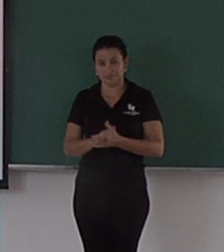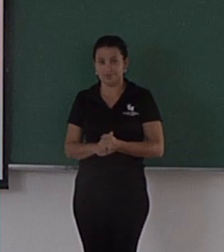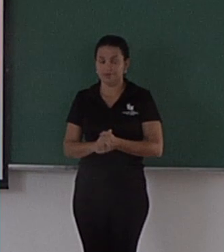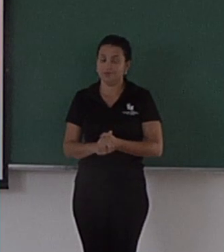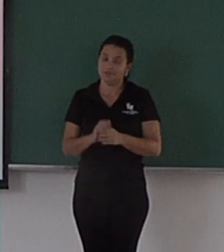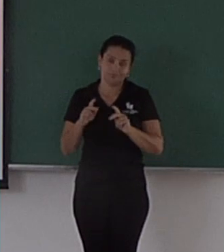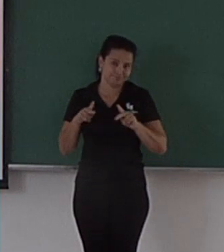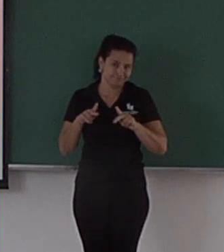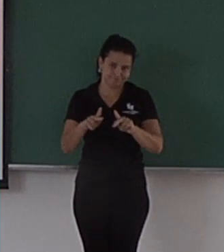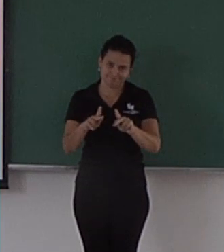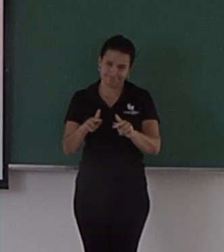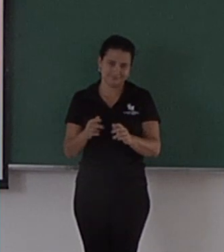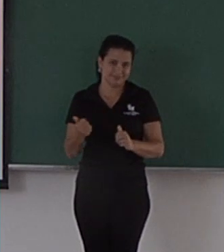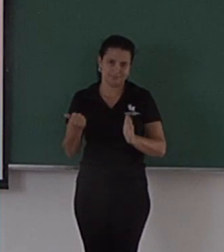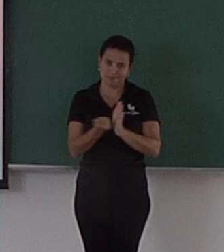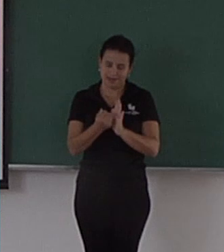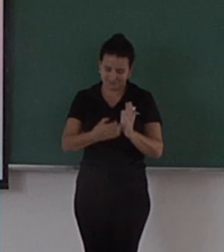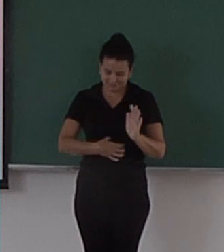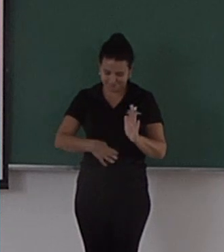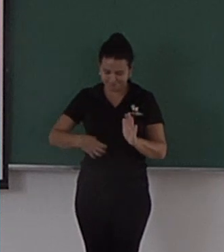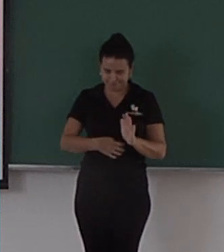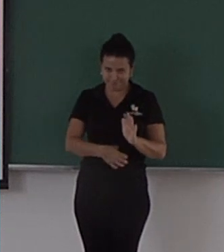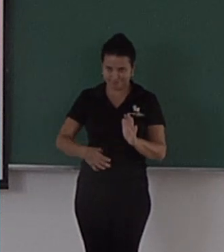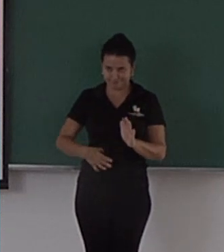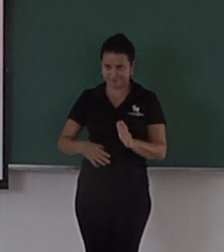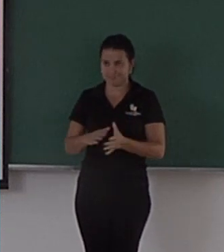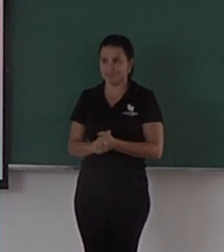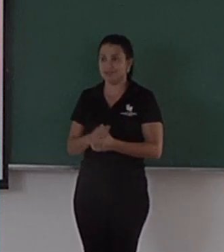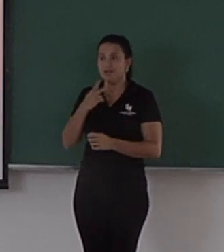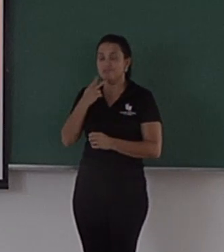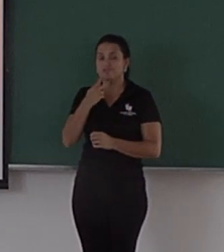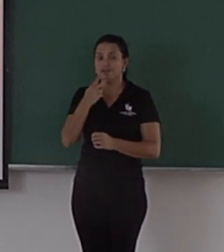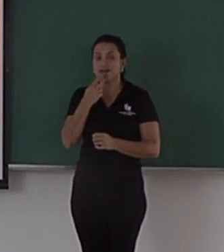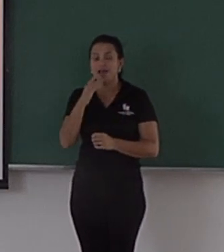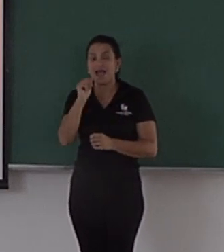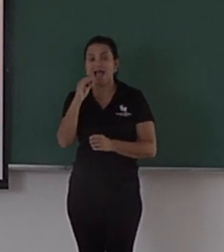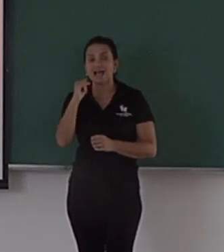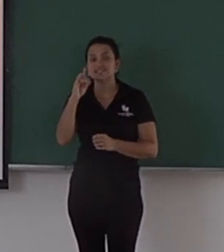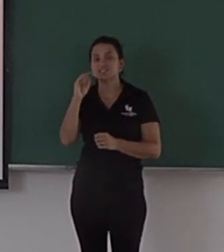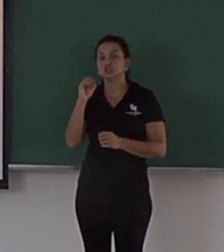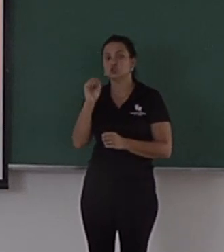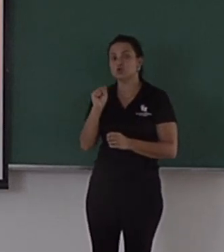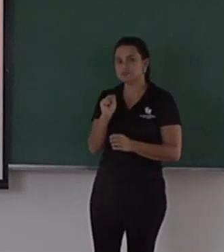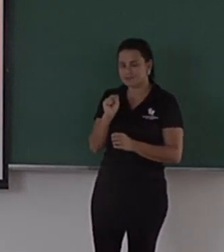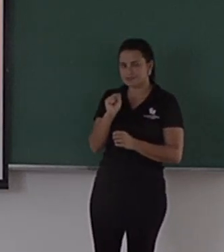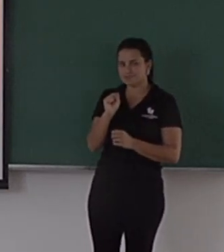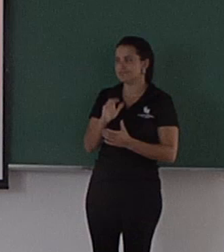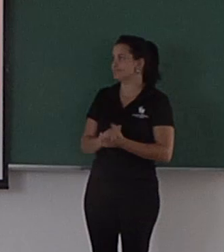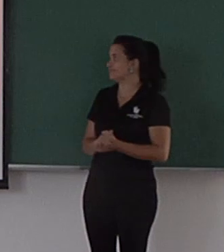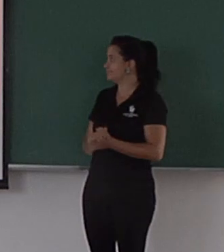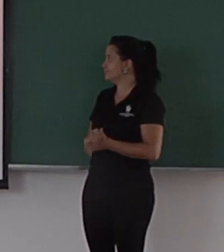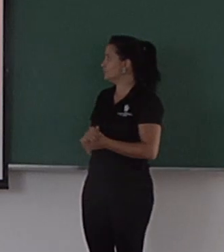carregar esse estigma pelo resto da vida. Então, vamos falar um pouquinho sobre os ácidos. os ácidos eles lesam por um